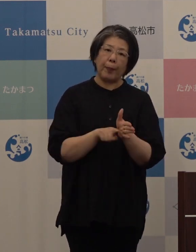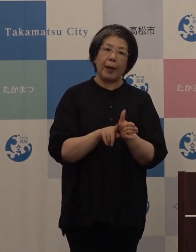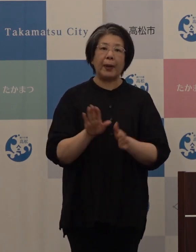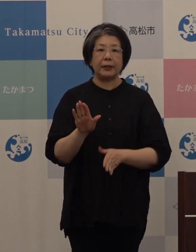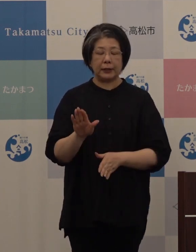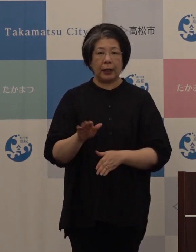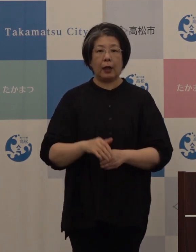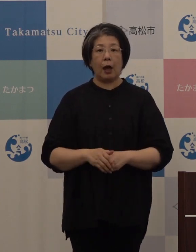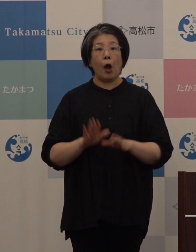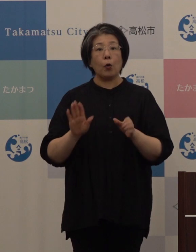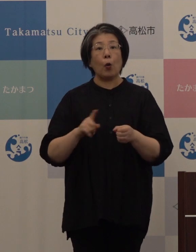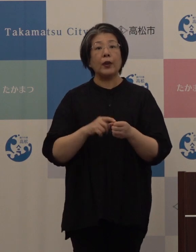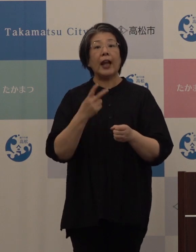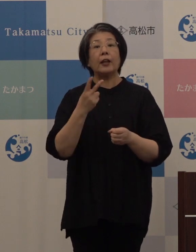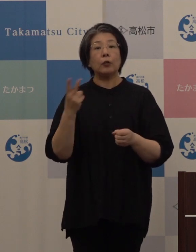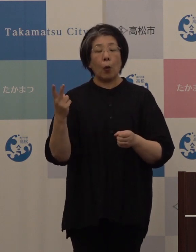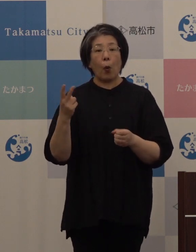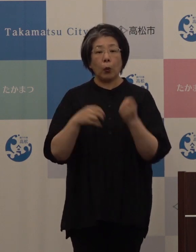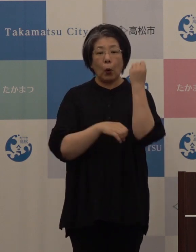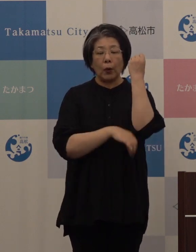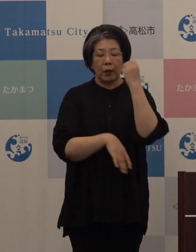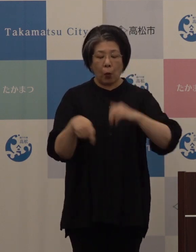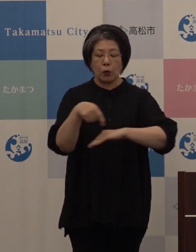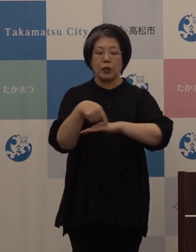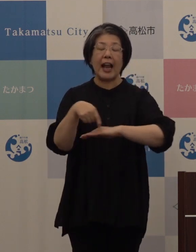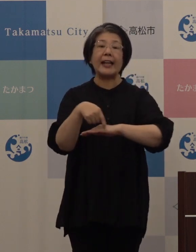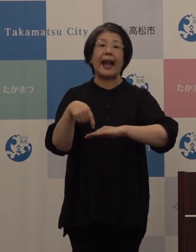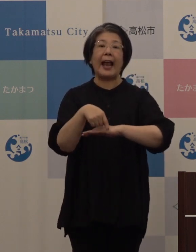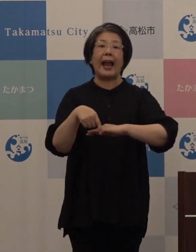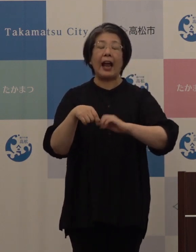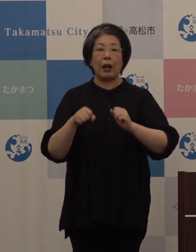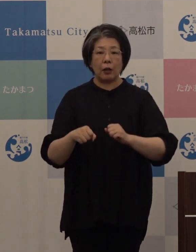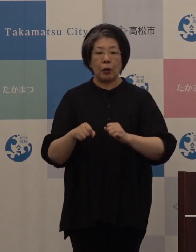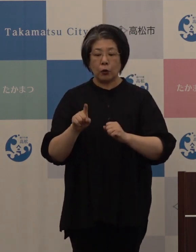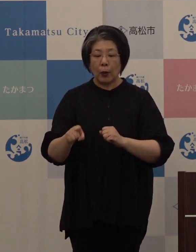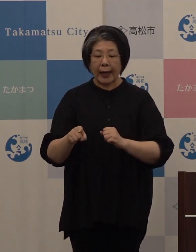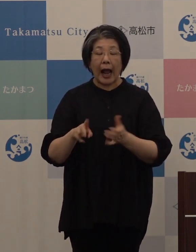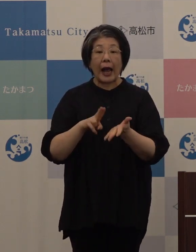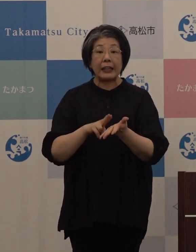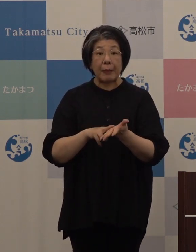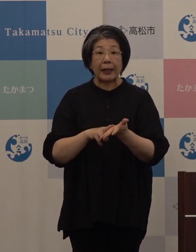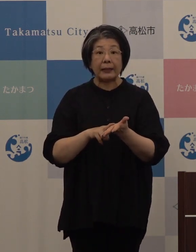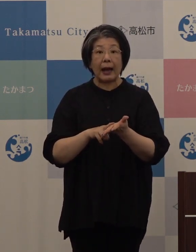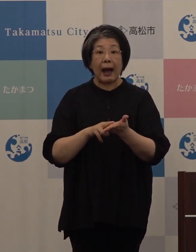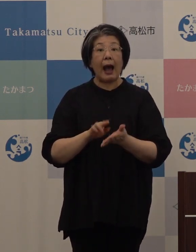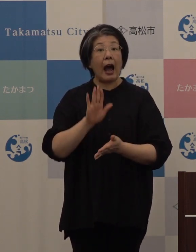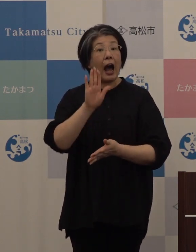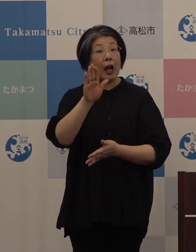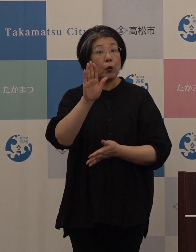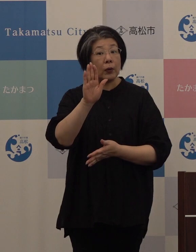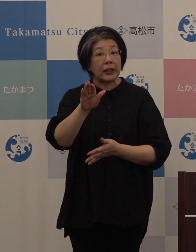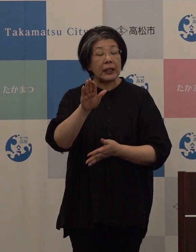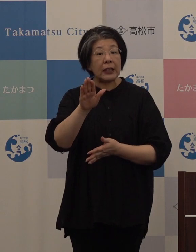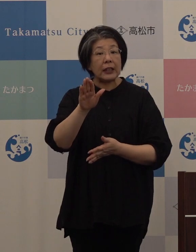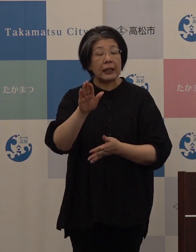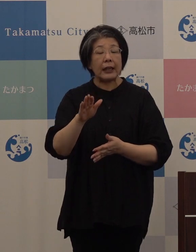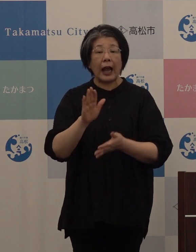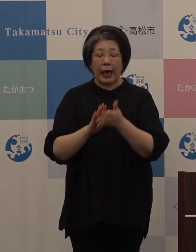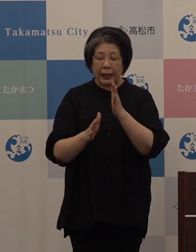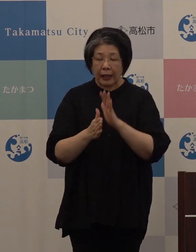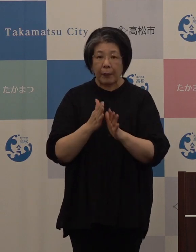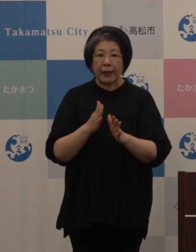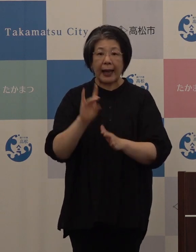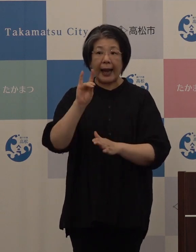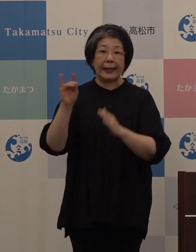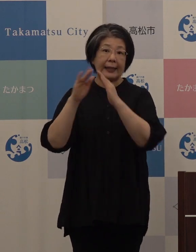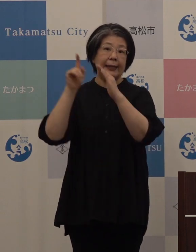。今年度に基本設計をやっておるところでございますので、それがはっきりした段階で再度議会を